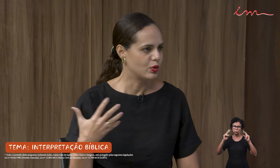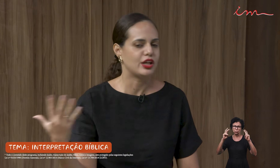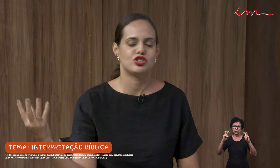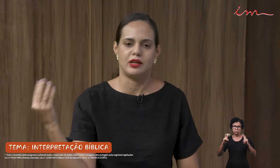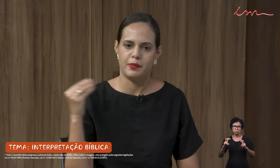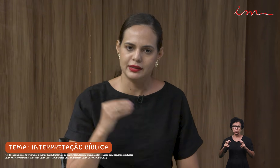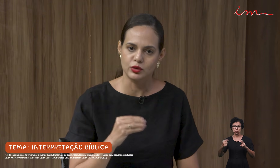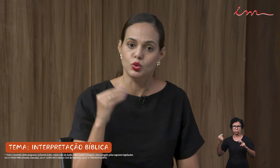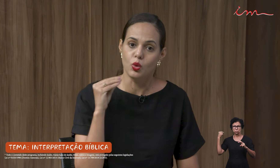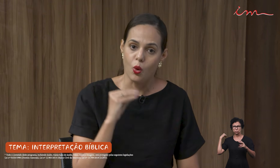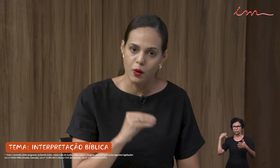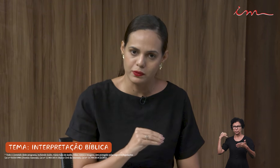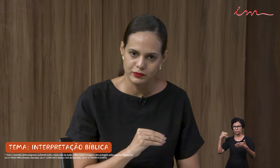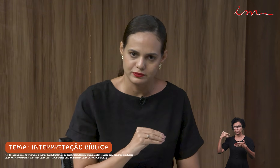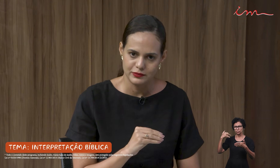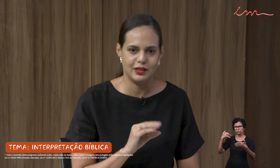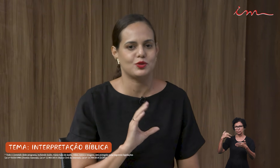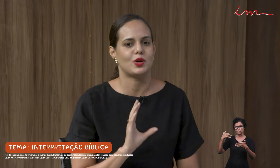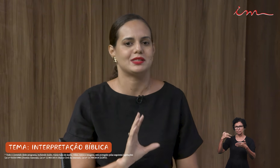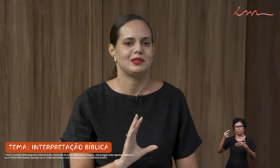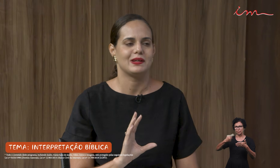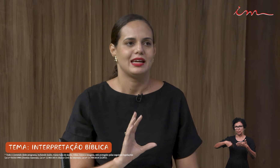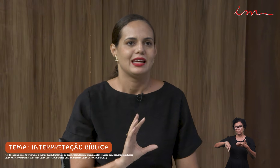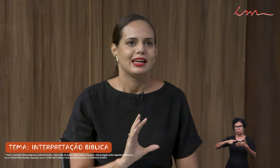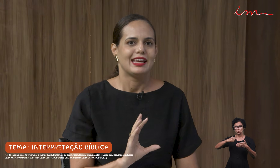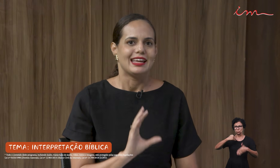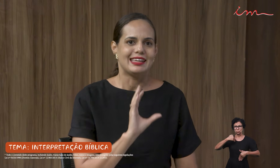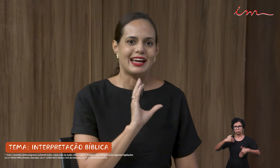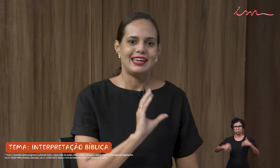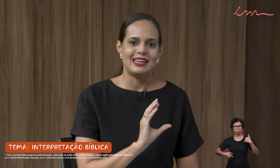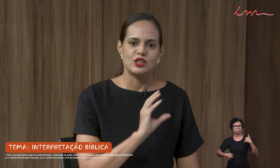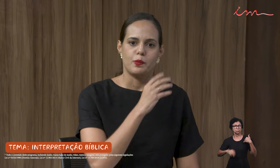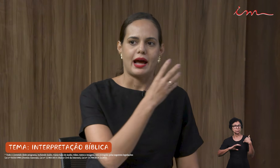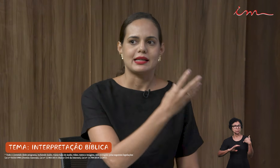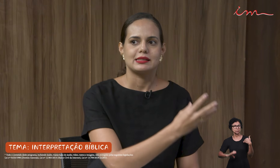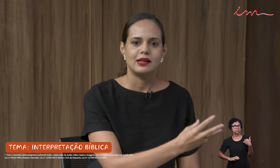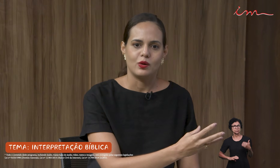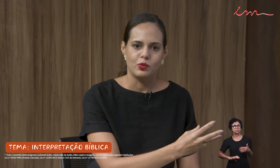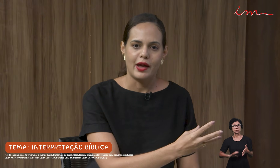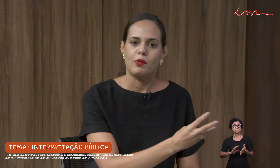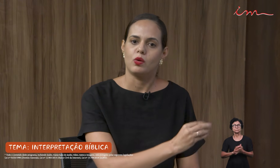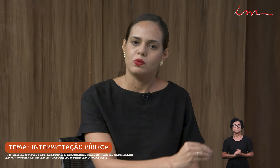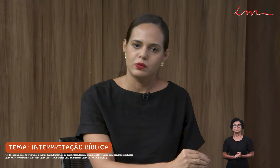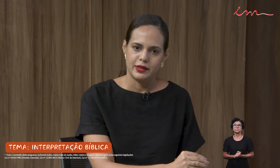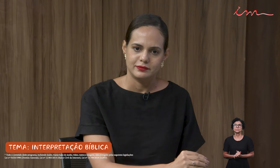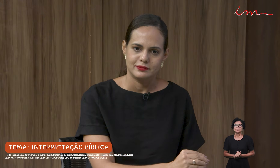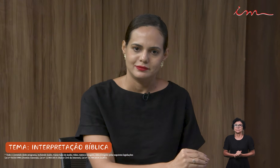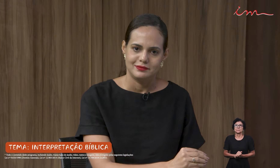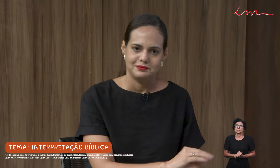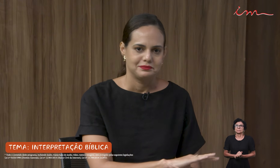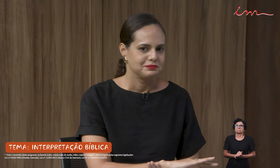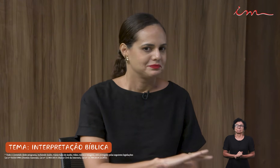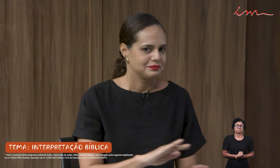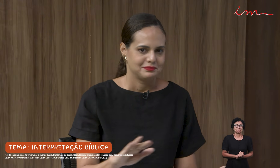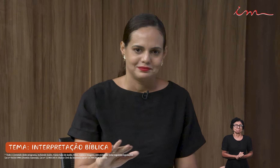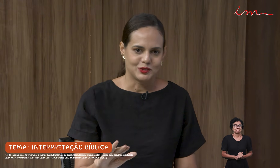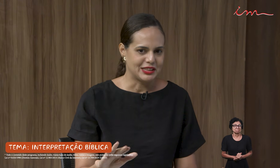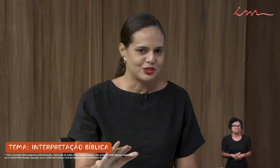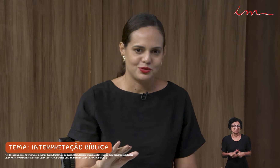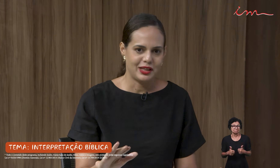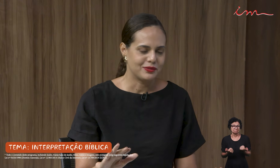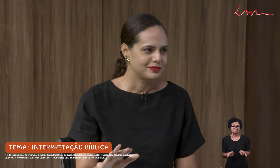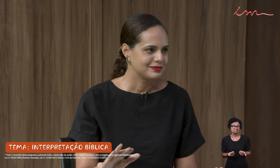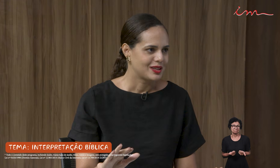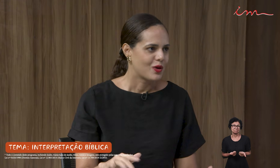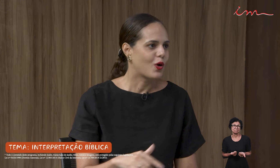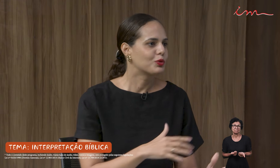é essa? Que a gente tem aprendendo no corpo e não sozinho. E aí, isso para a razão é uma loucura. Não tem